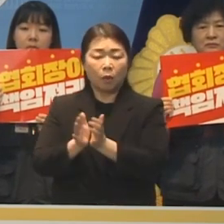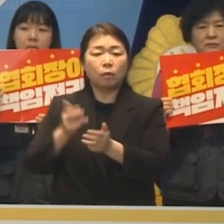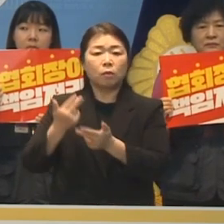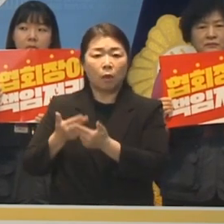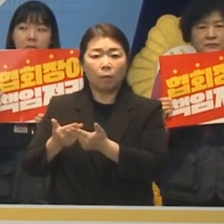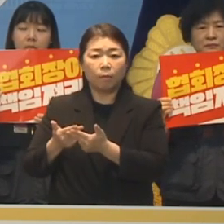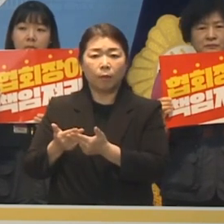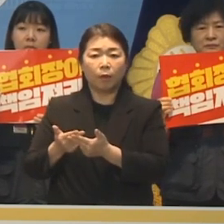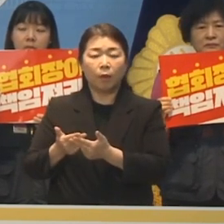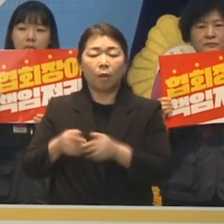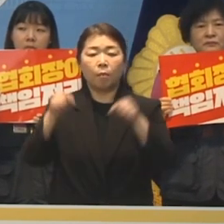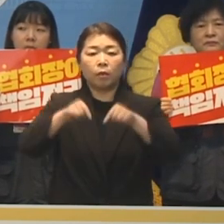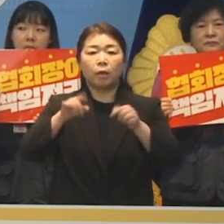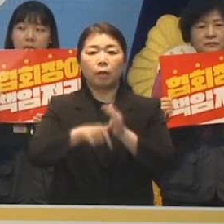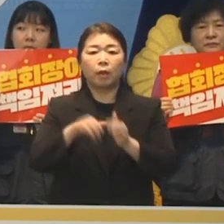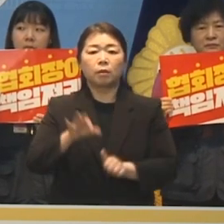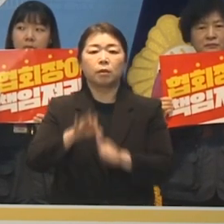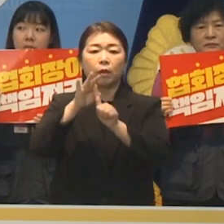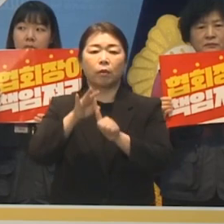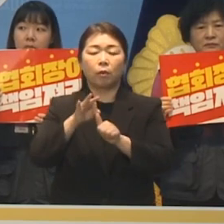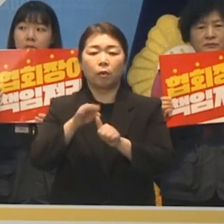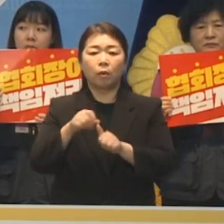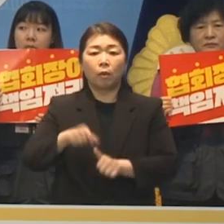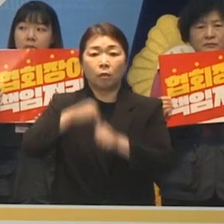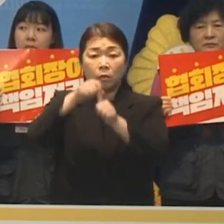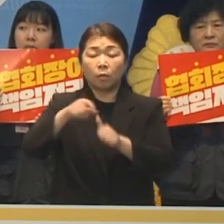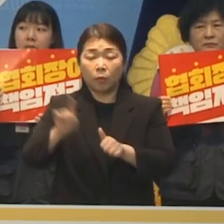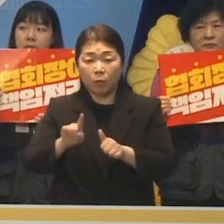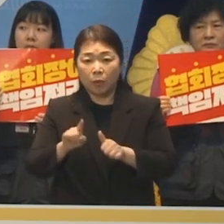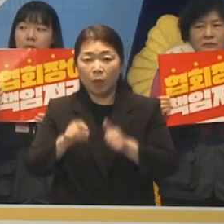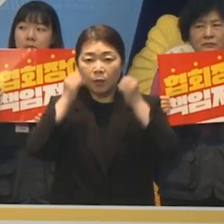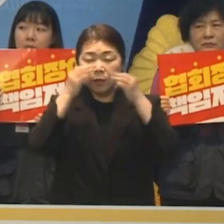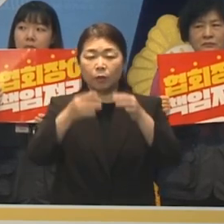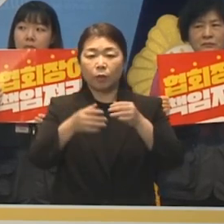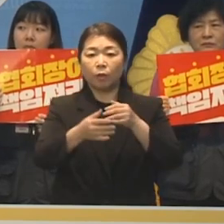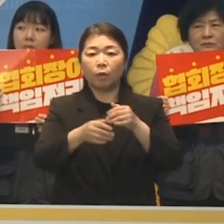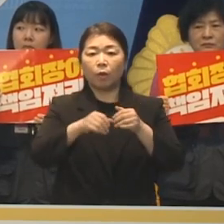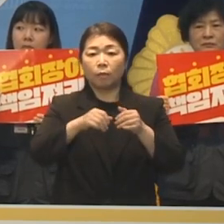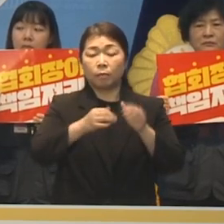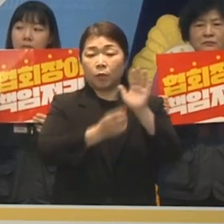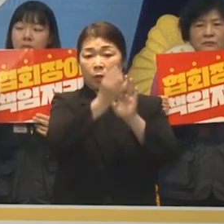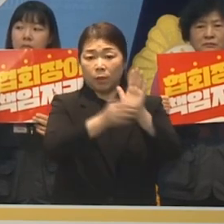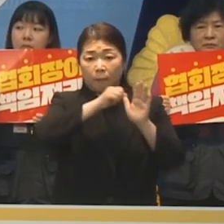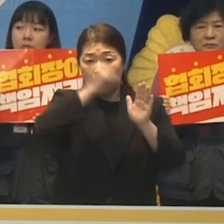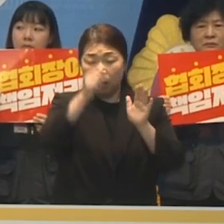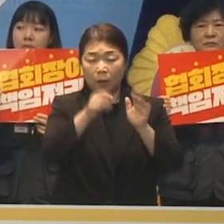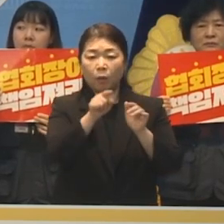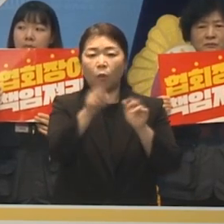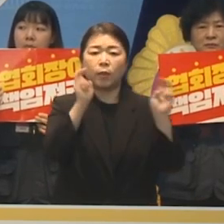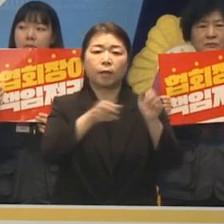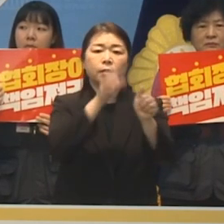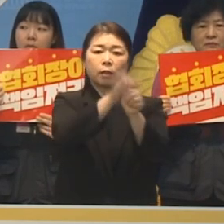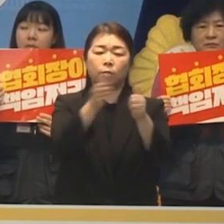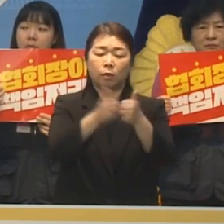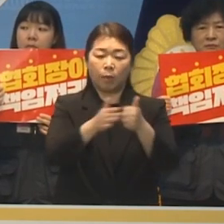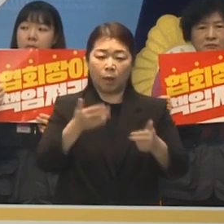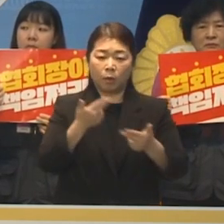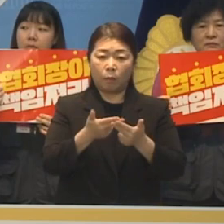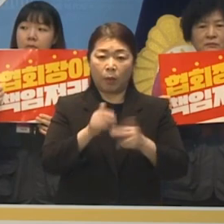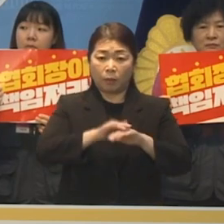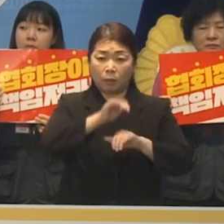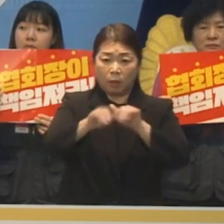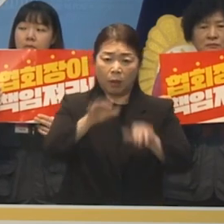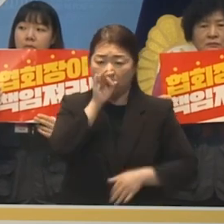면담에서 채용은 신규 용역업체의 권한이라며 협회에서 관여할 부분이 아니라고 못